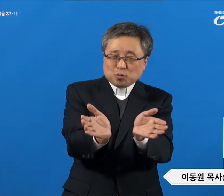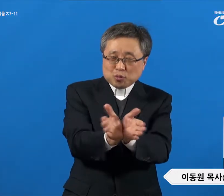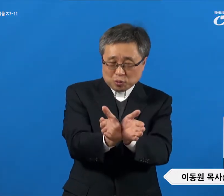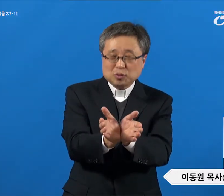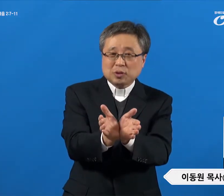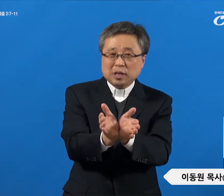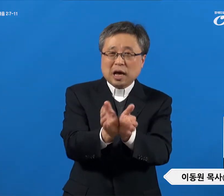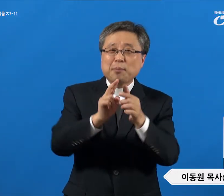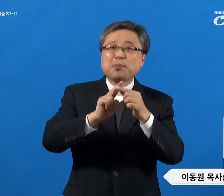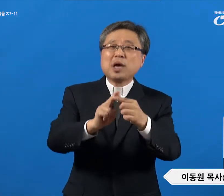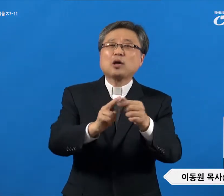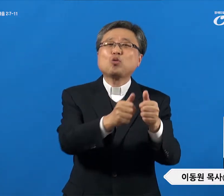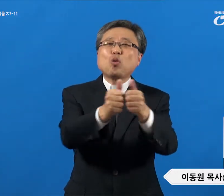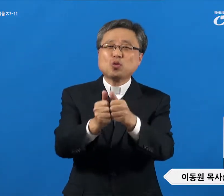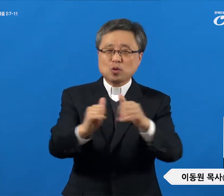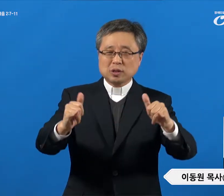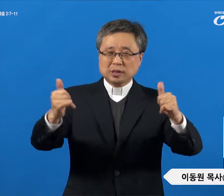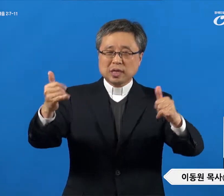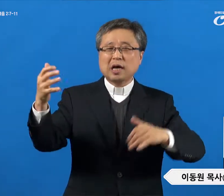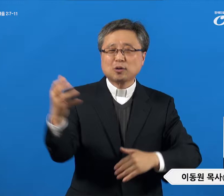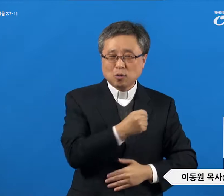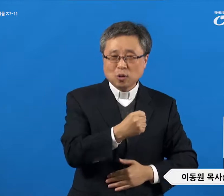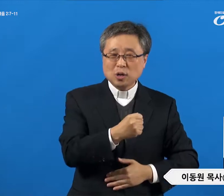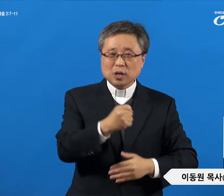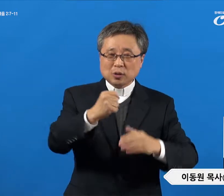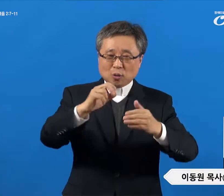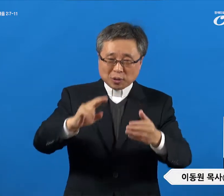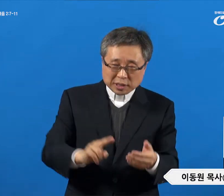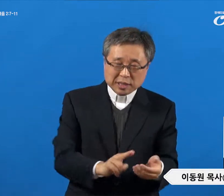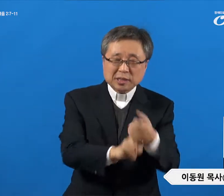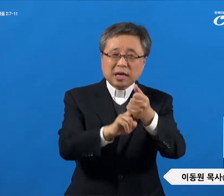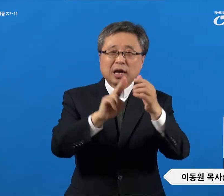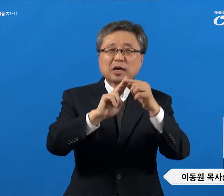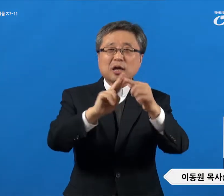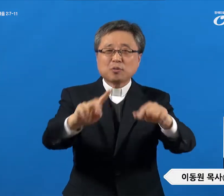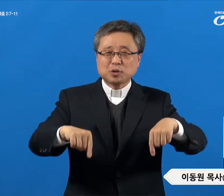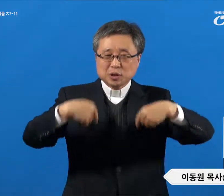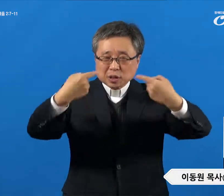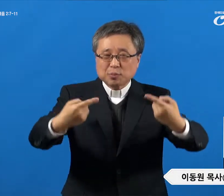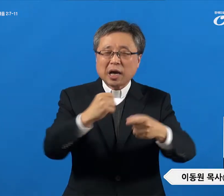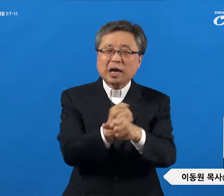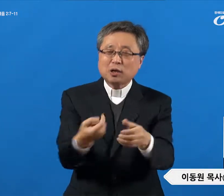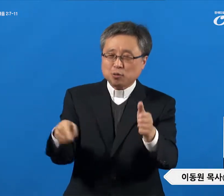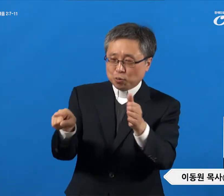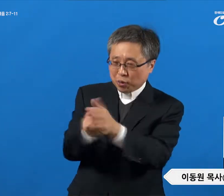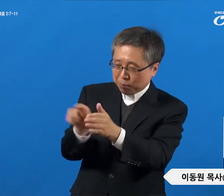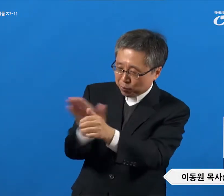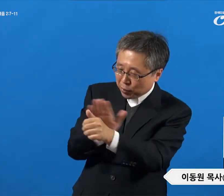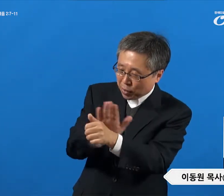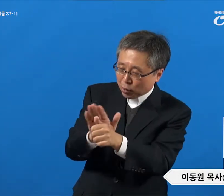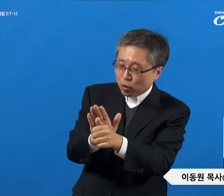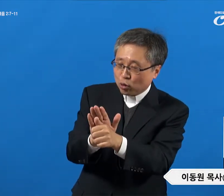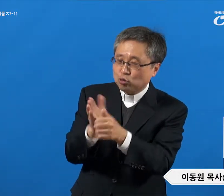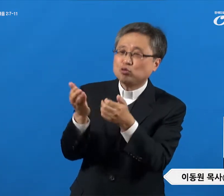사역에 그리고 기적에 동참했다는 하나의 배려로서 그들에게 기회를 주신 것이다.